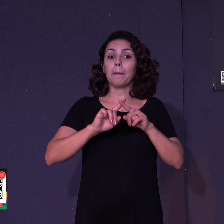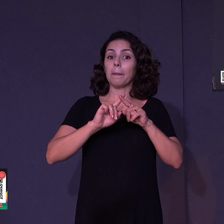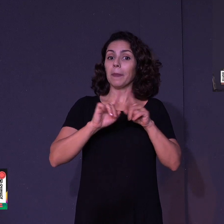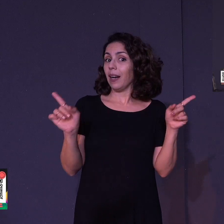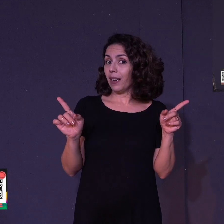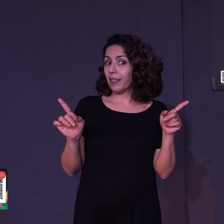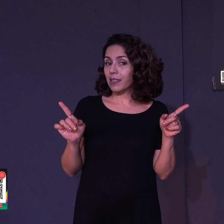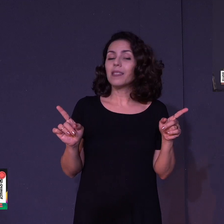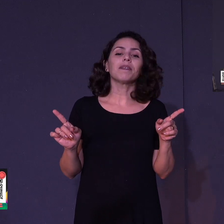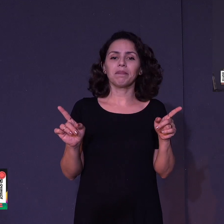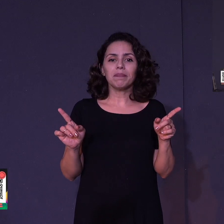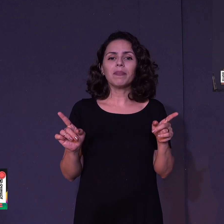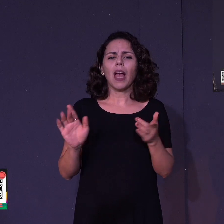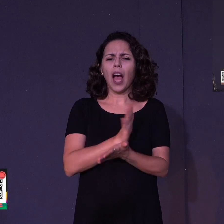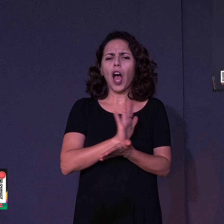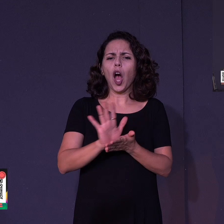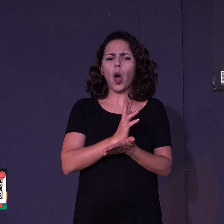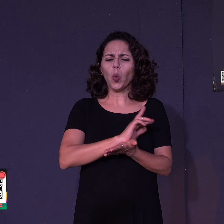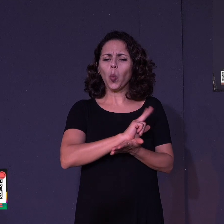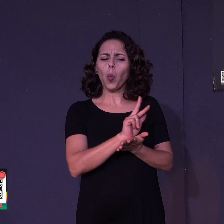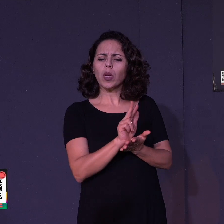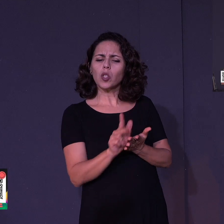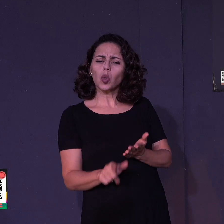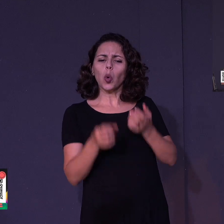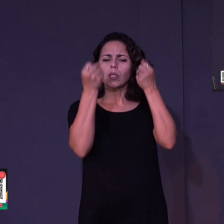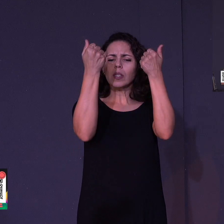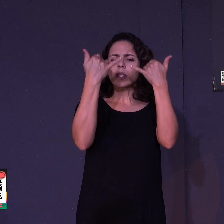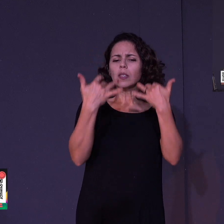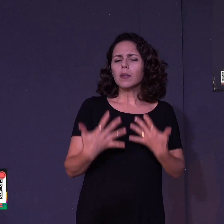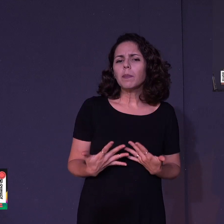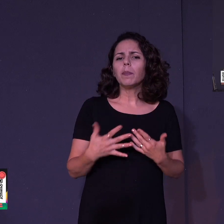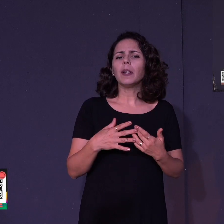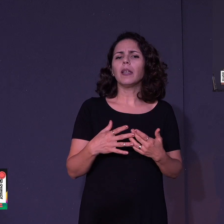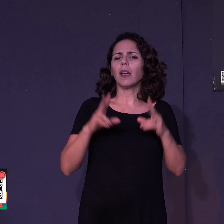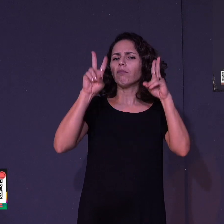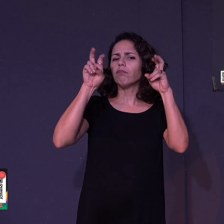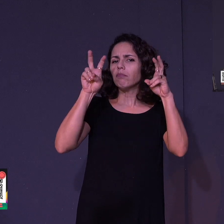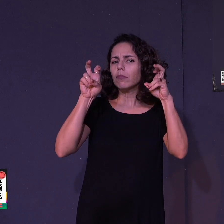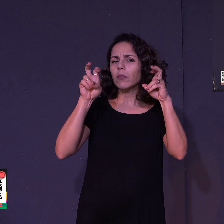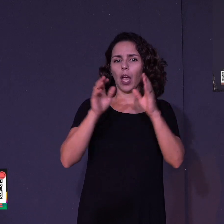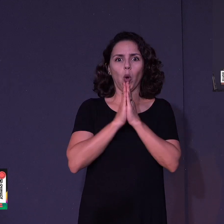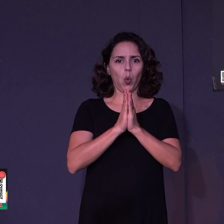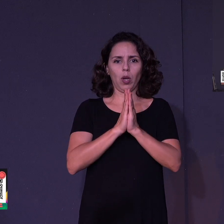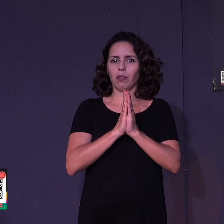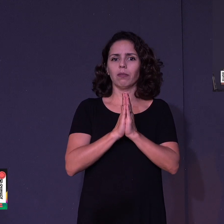do que a oração faz na minha e na sua vida, o que ela nos garante e o que ela nos proporciona. E eu quero compartilhar isso com você.